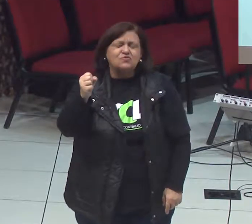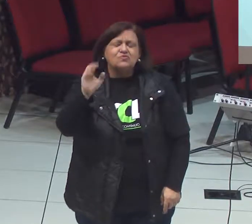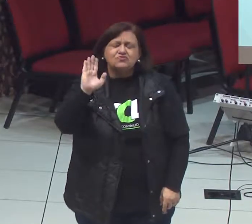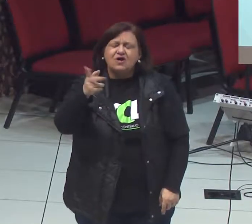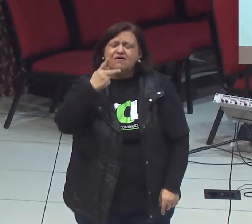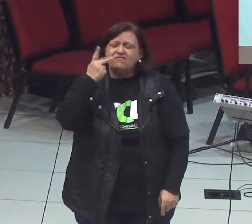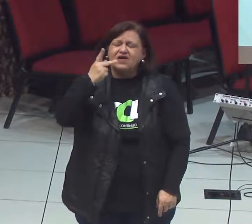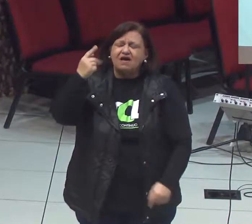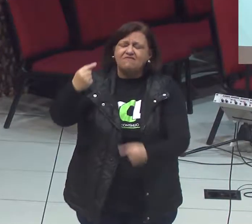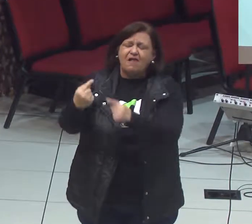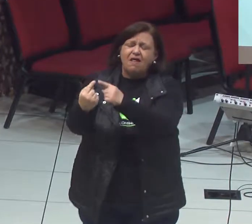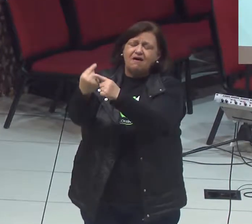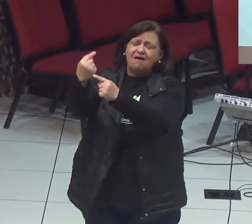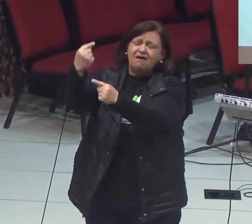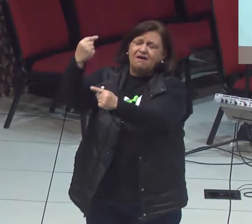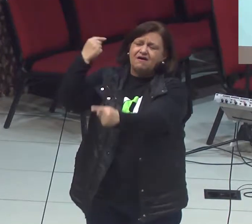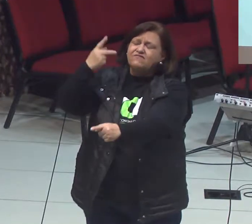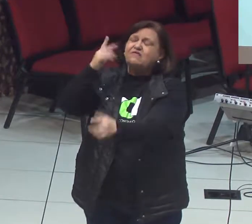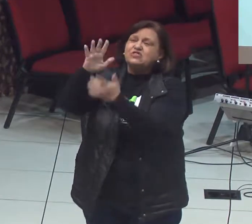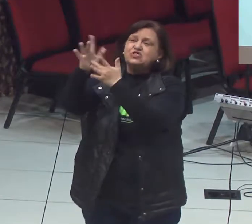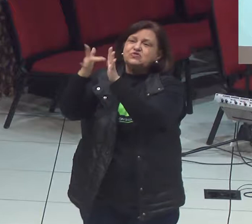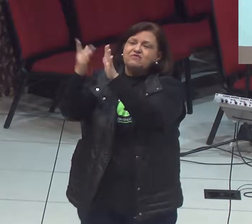Mais alguém?